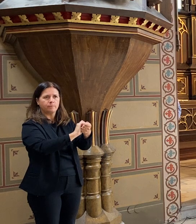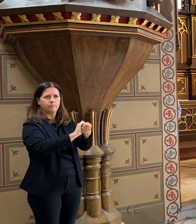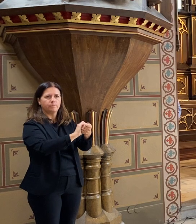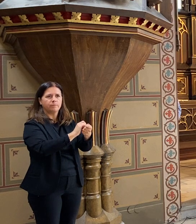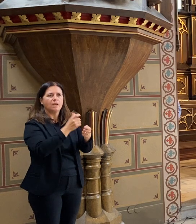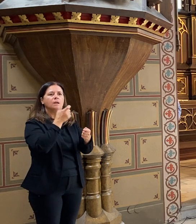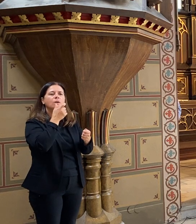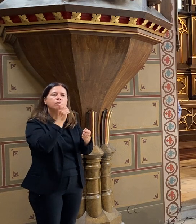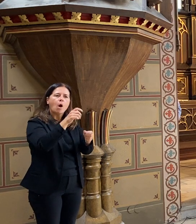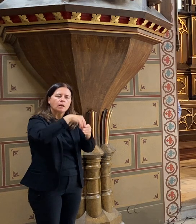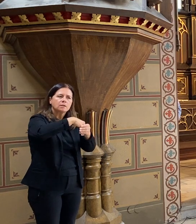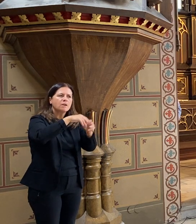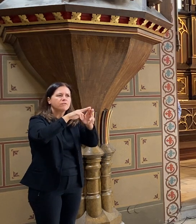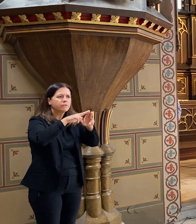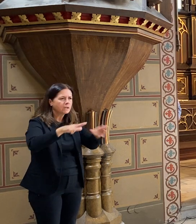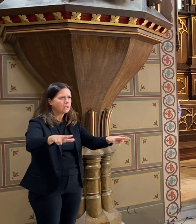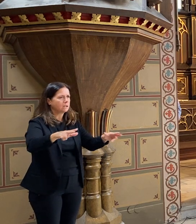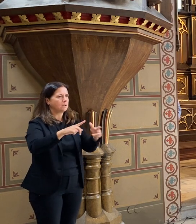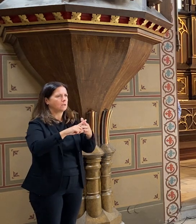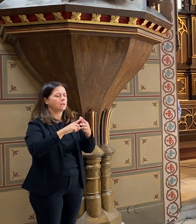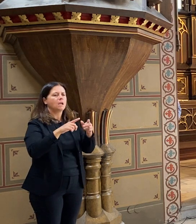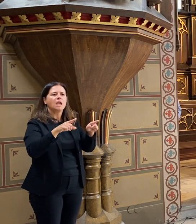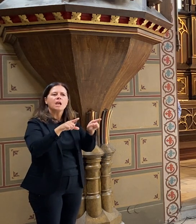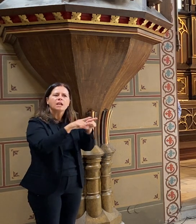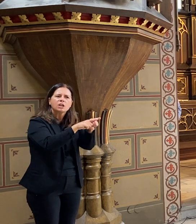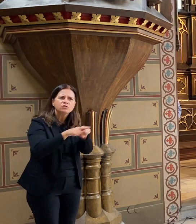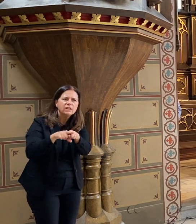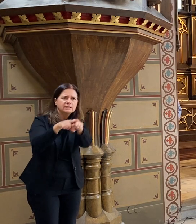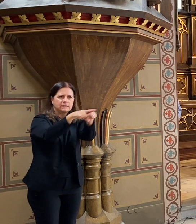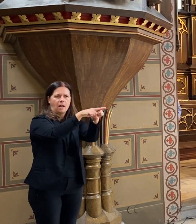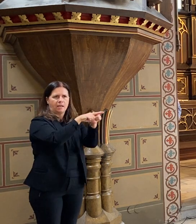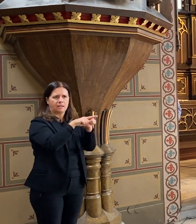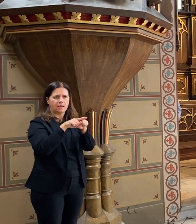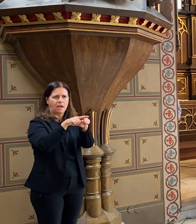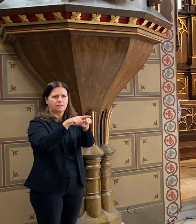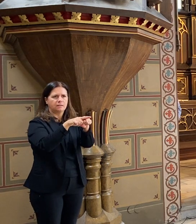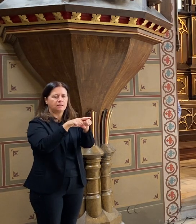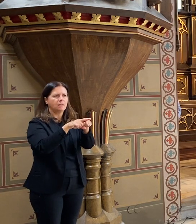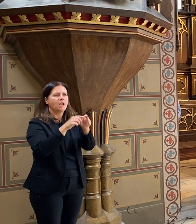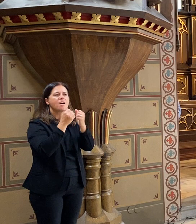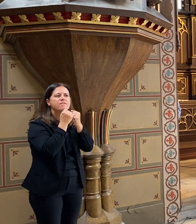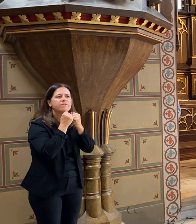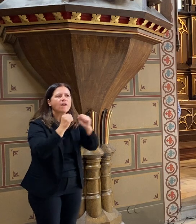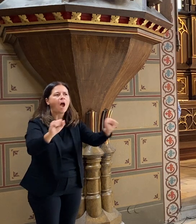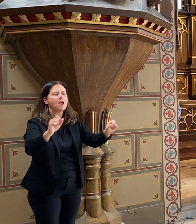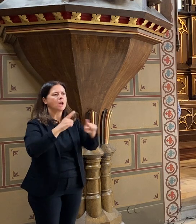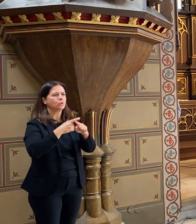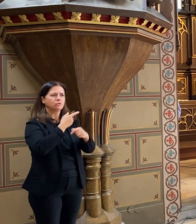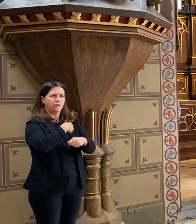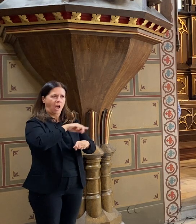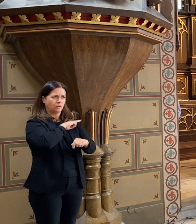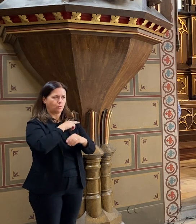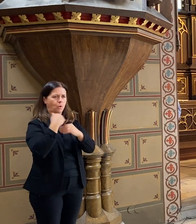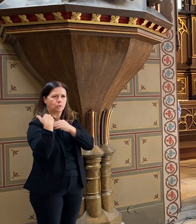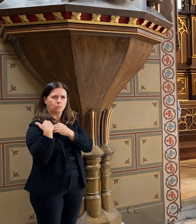Wort des Friedens ist, ein Wort der Geschwisterlichkeit, ein Wort der Freiheit und Verantwortung,